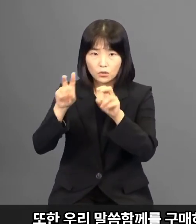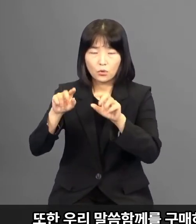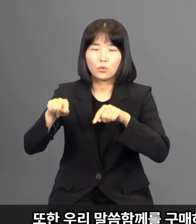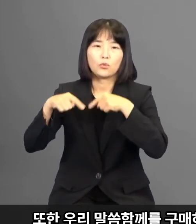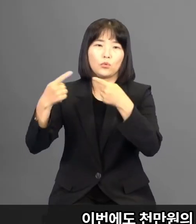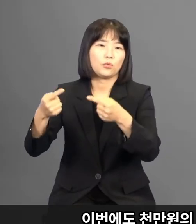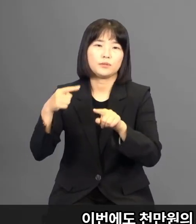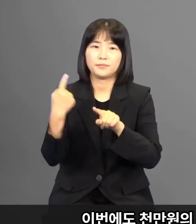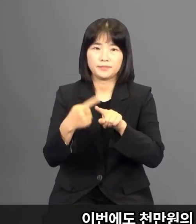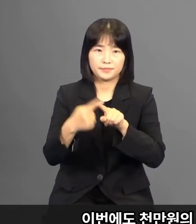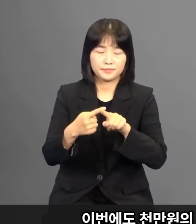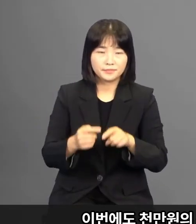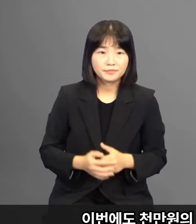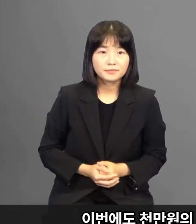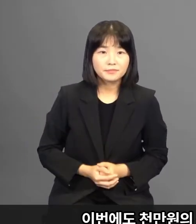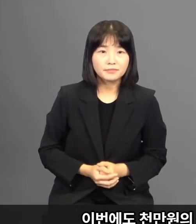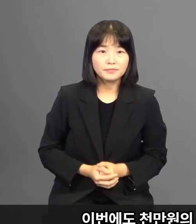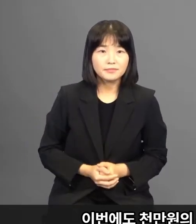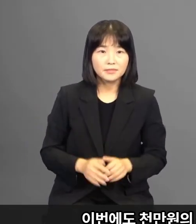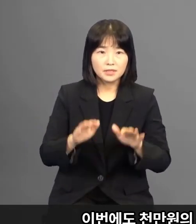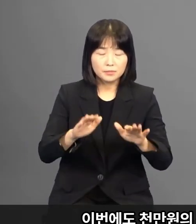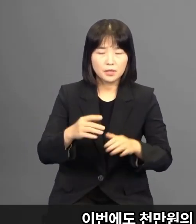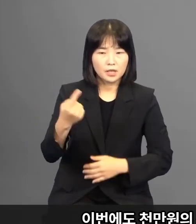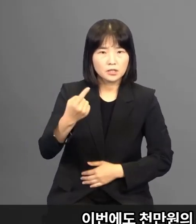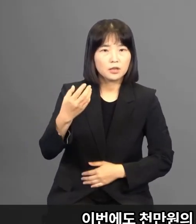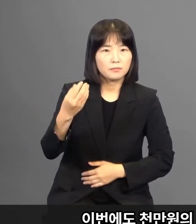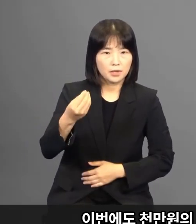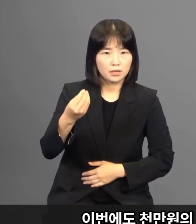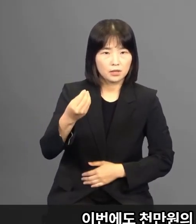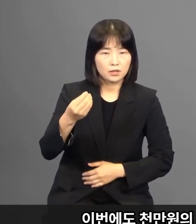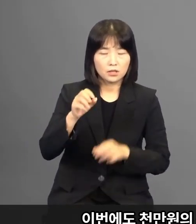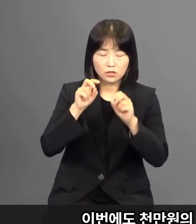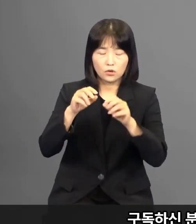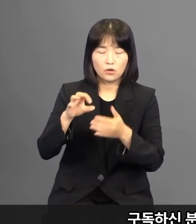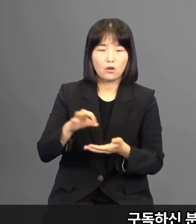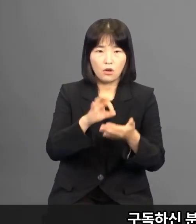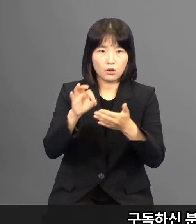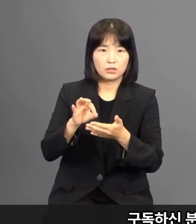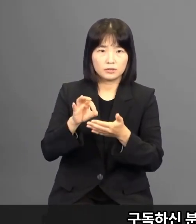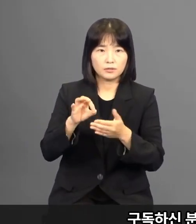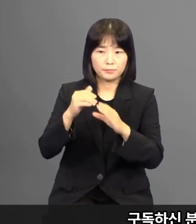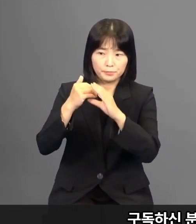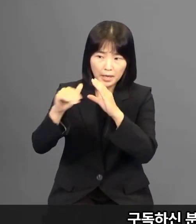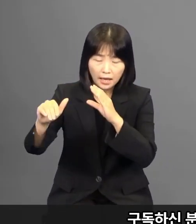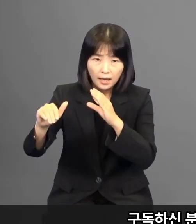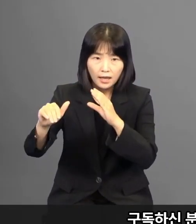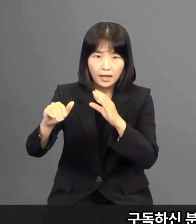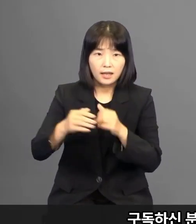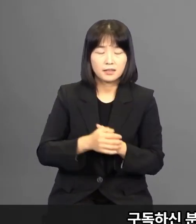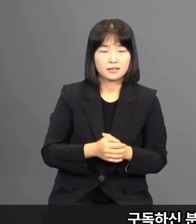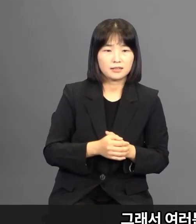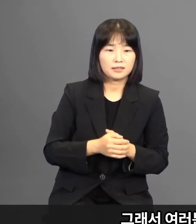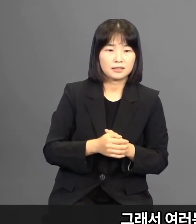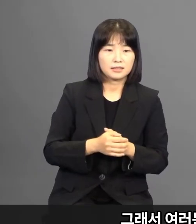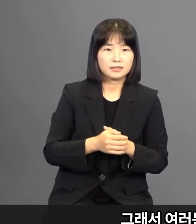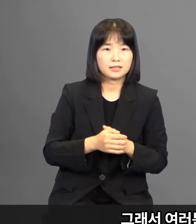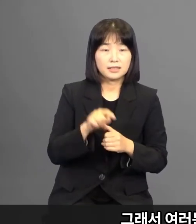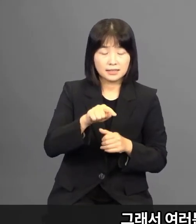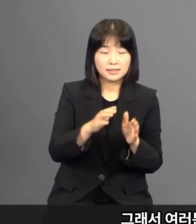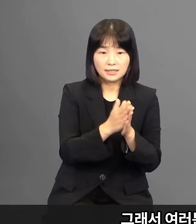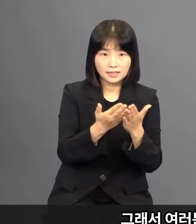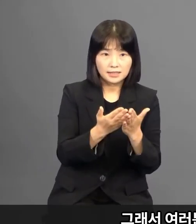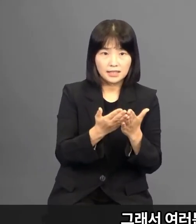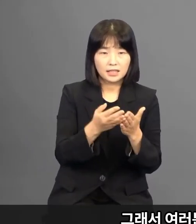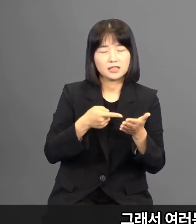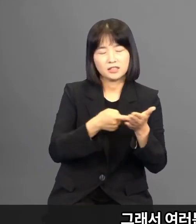동참하시는 겁니다. 이번에도 우리 1,000만 원의 선교연금을 또 보내게 되었는데 우리 구독하신 분들이 있었기 때문입니다. 그래서